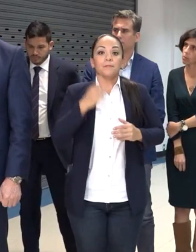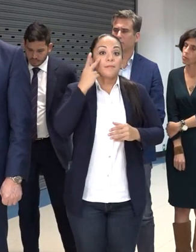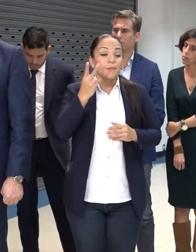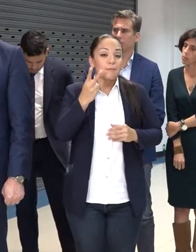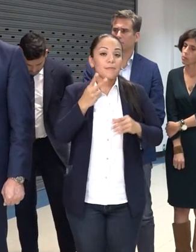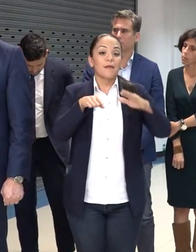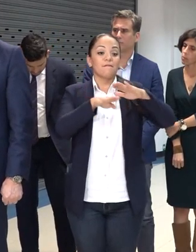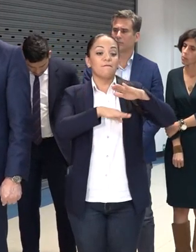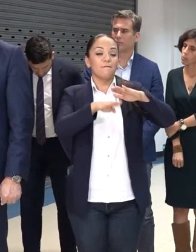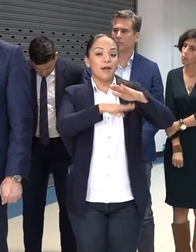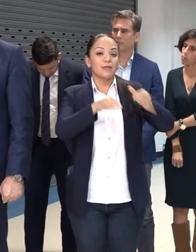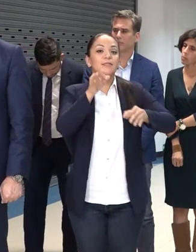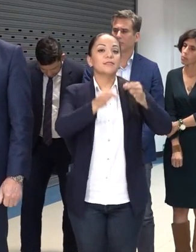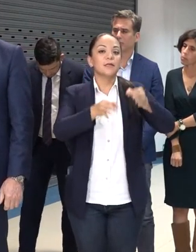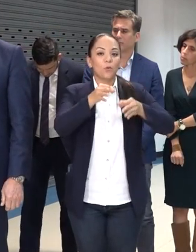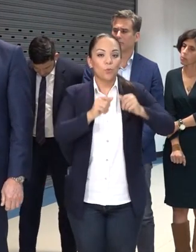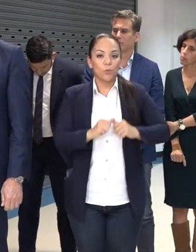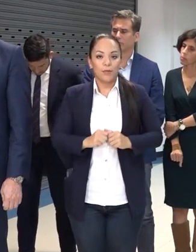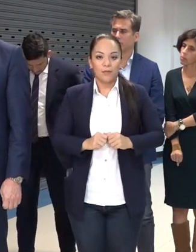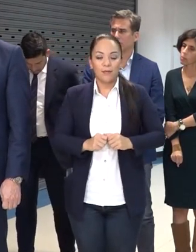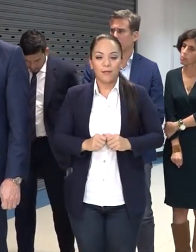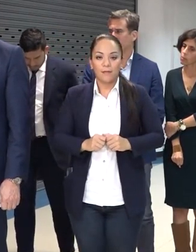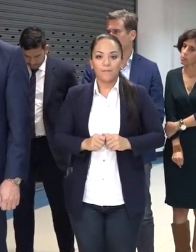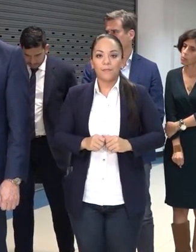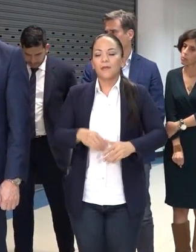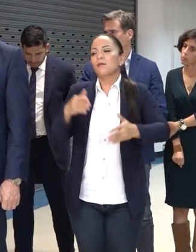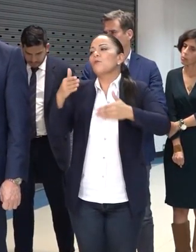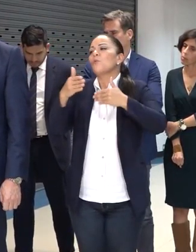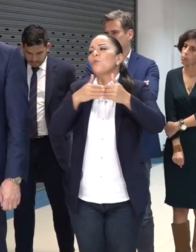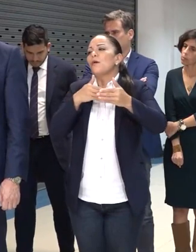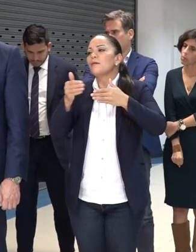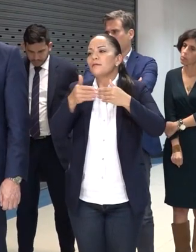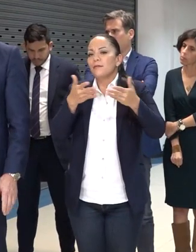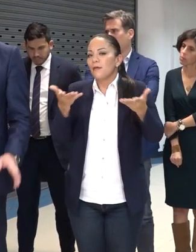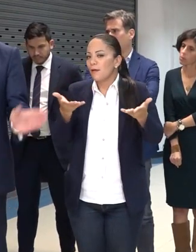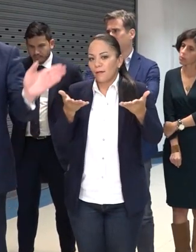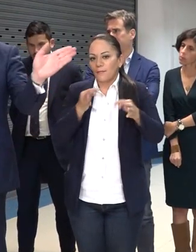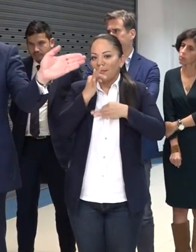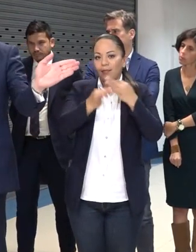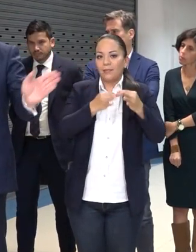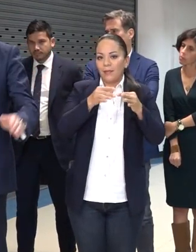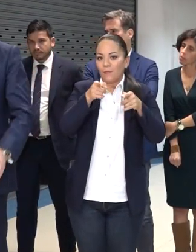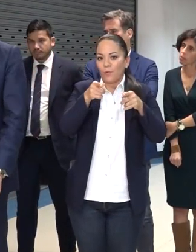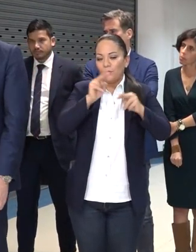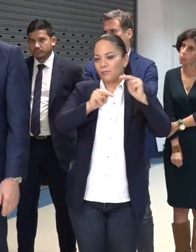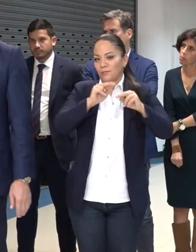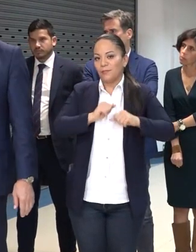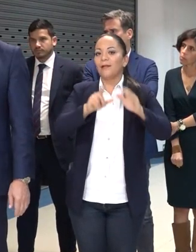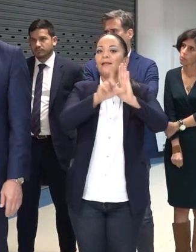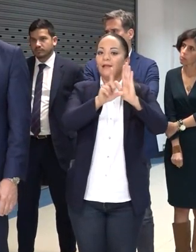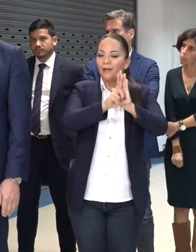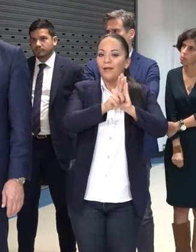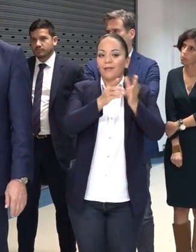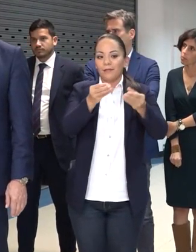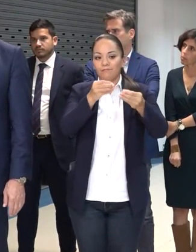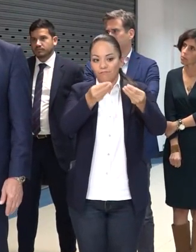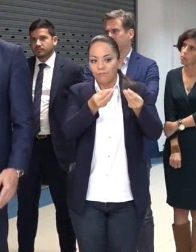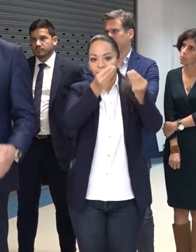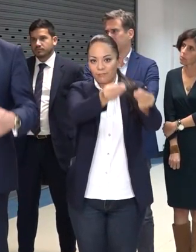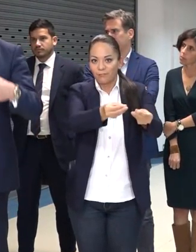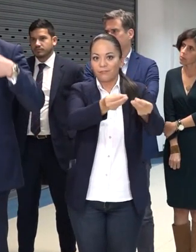base jurídica de cualquier aspecto de esta transacción es la ley que le sometimos al